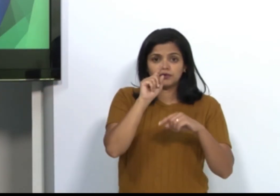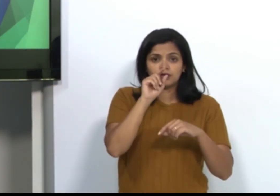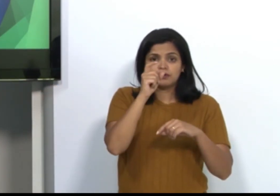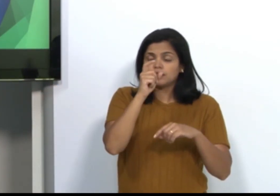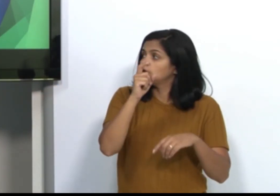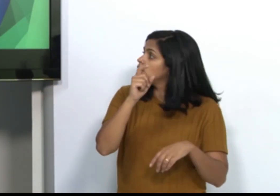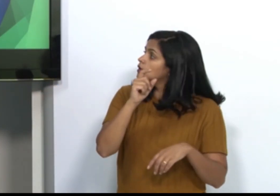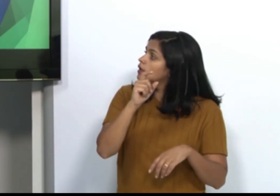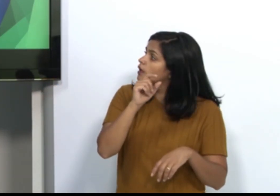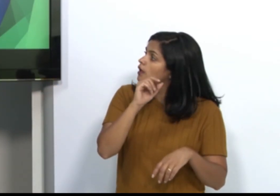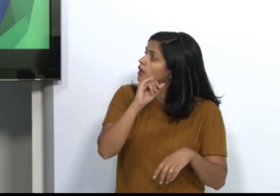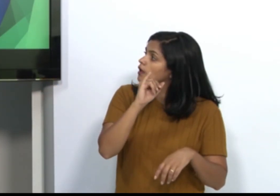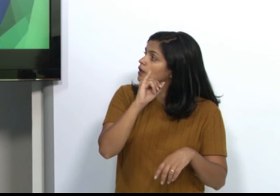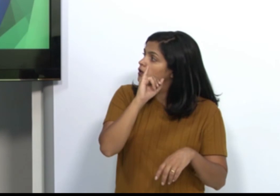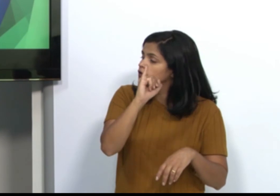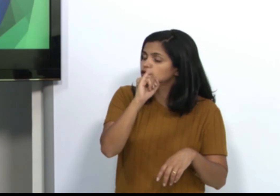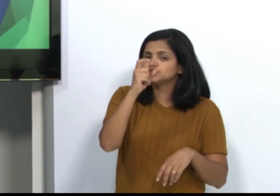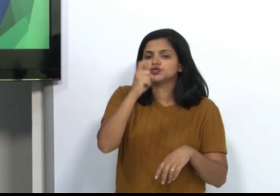Então ali, eles.